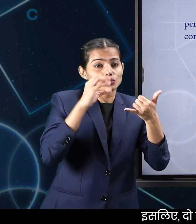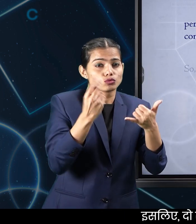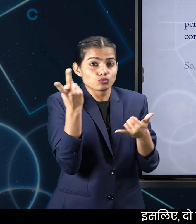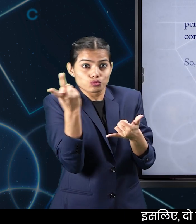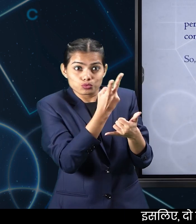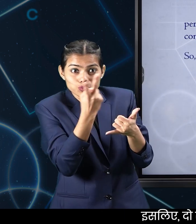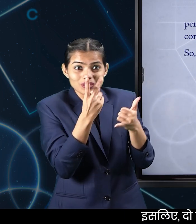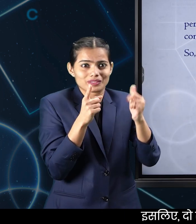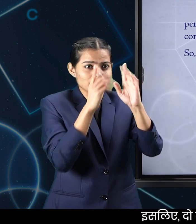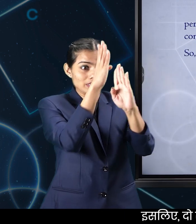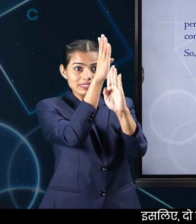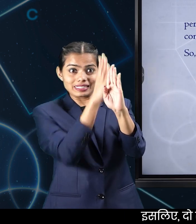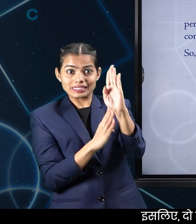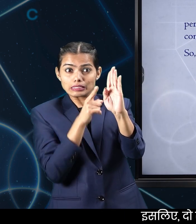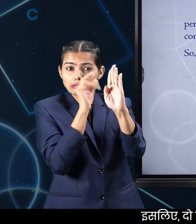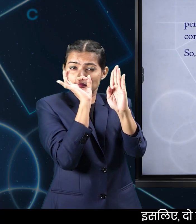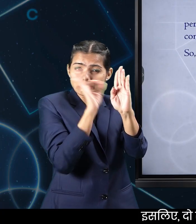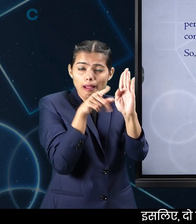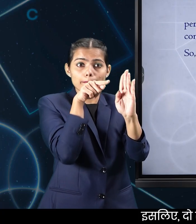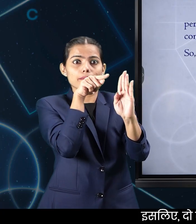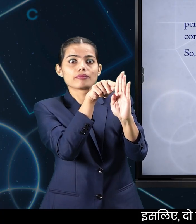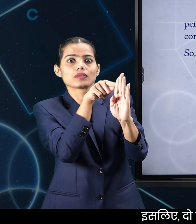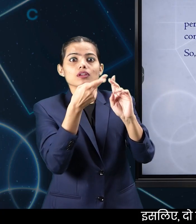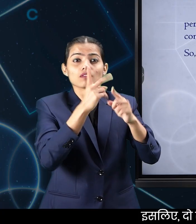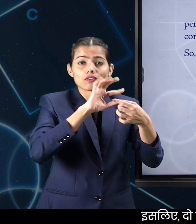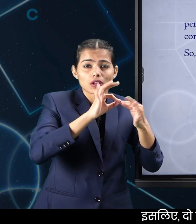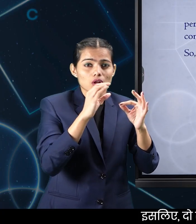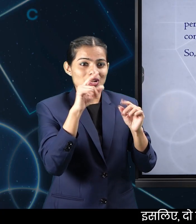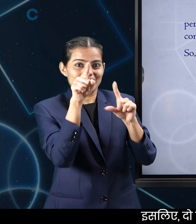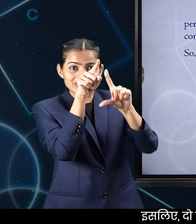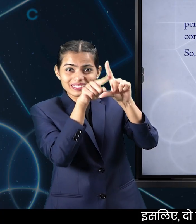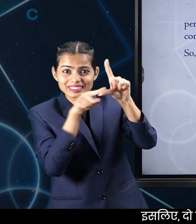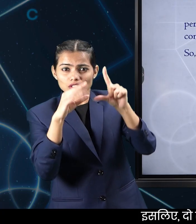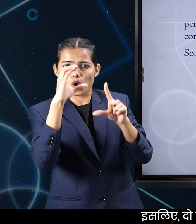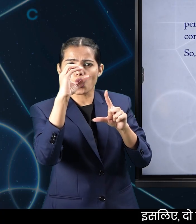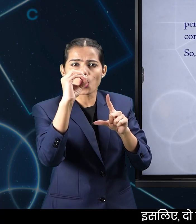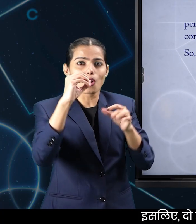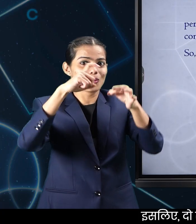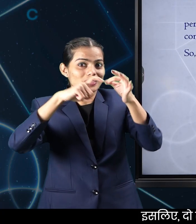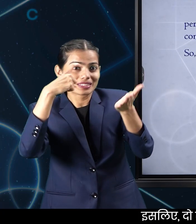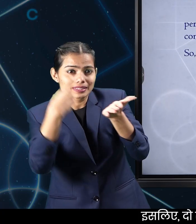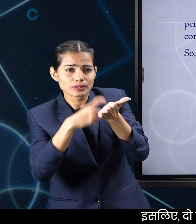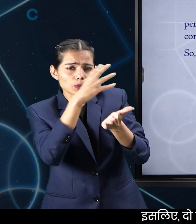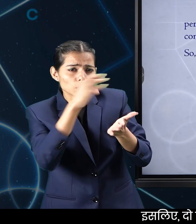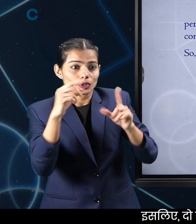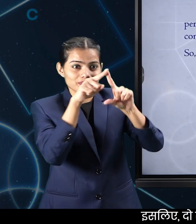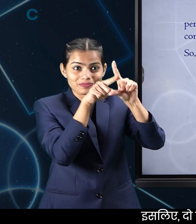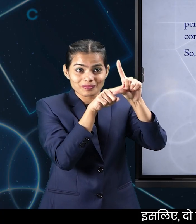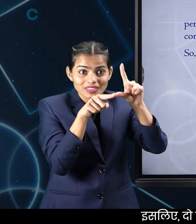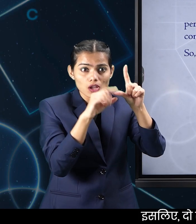इसलिए दो समकोण बनाते हैं जैसे एंगल OQP और एंगल ORP।